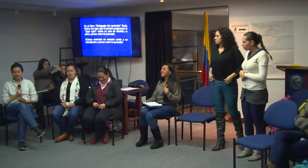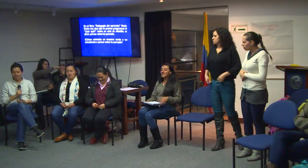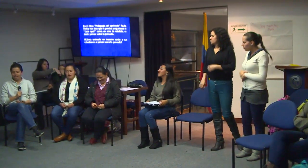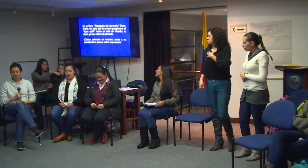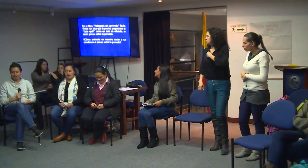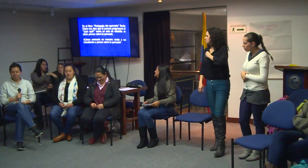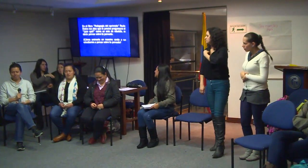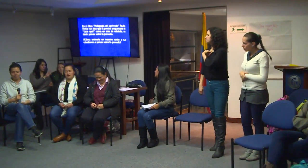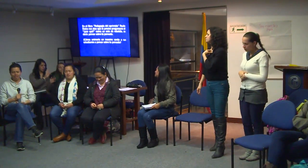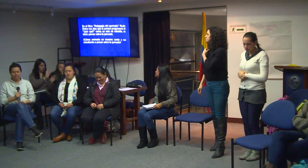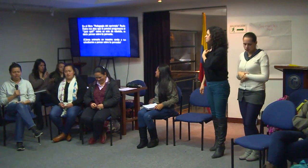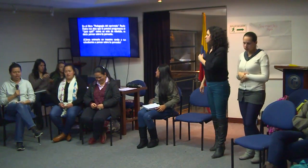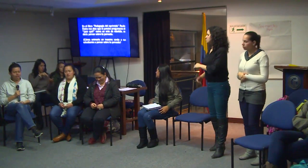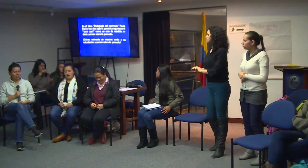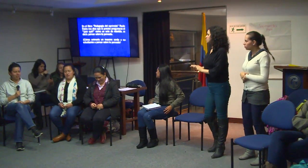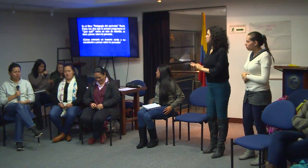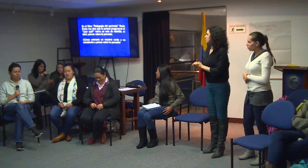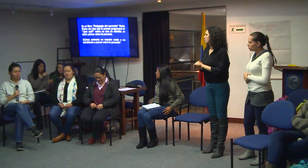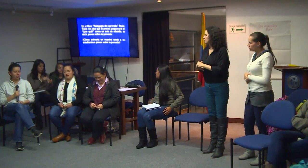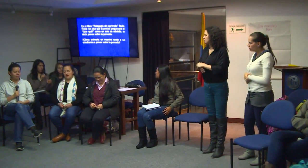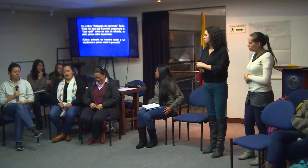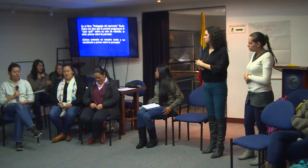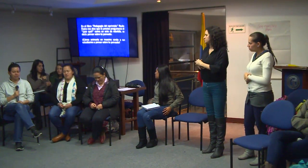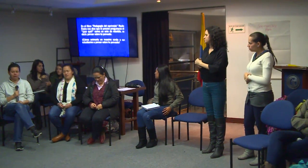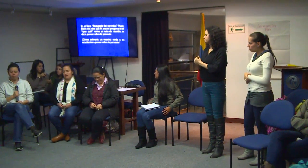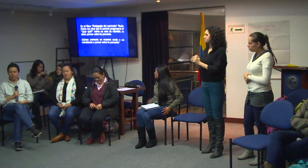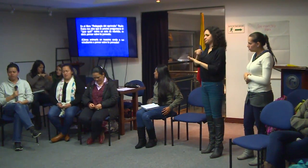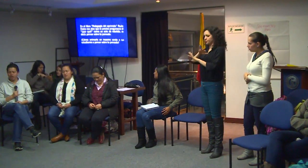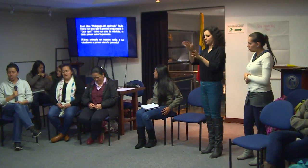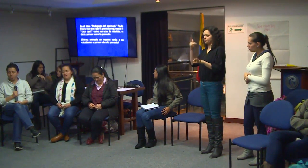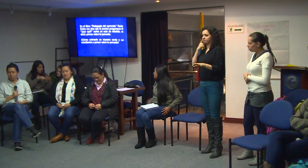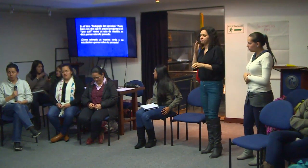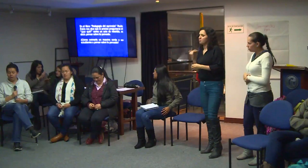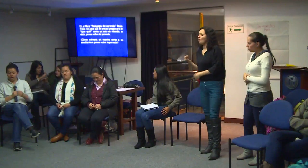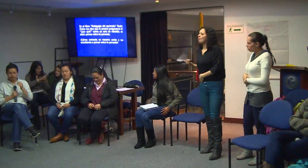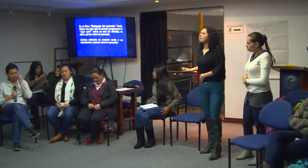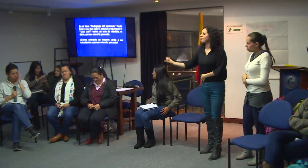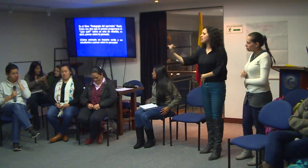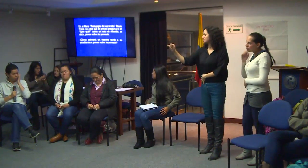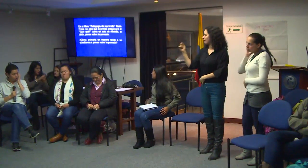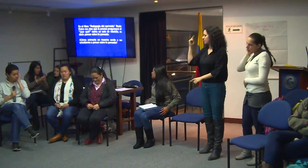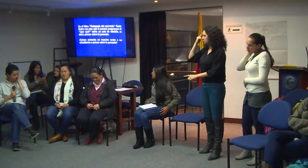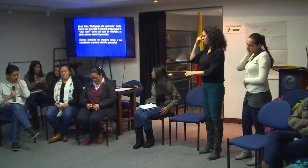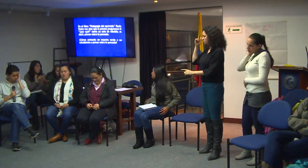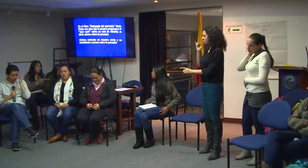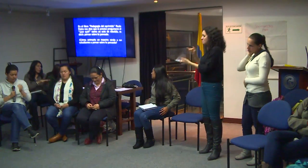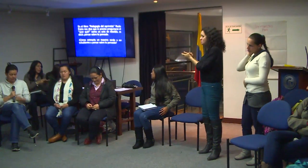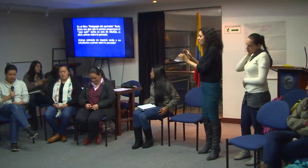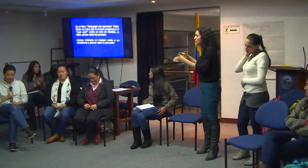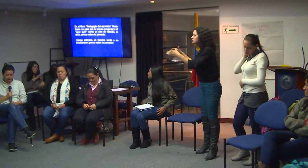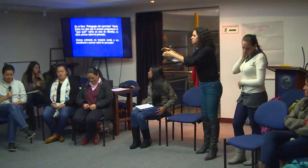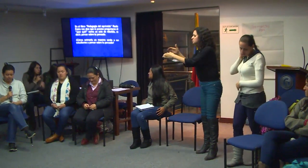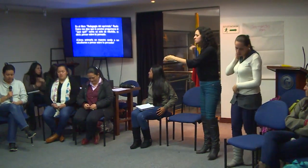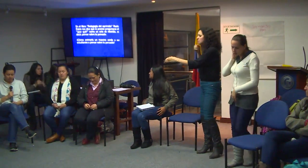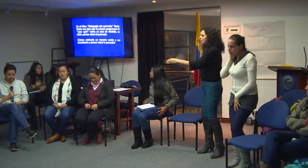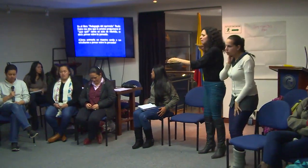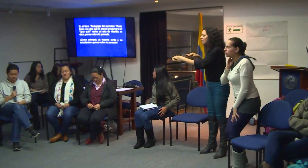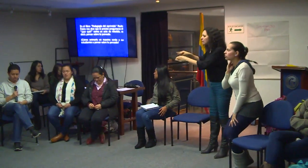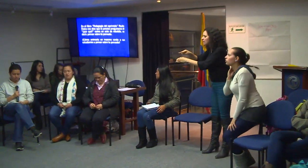Bueno, ese ejercicio de pensar lo pensado, el por qué, como un acto de rebeldía,